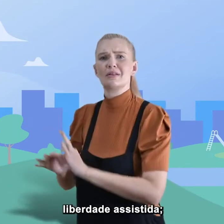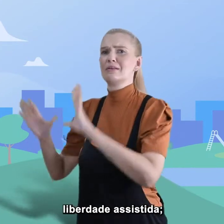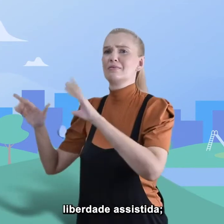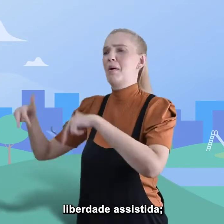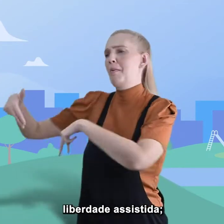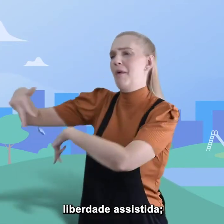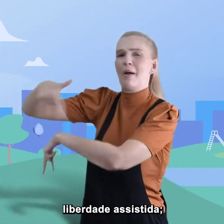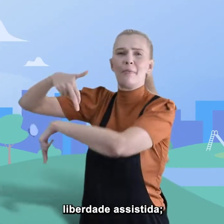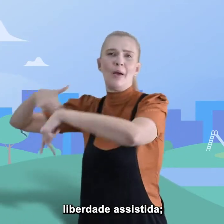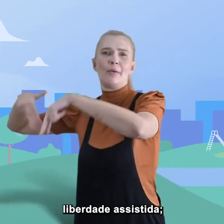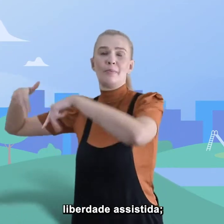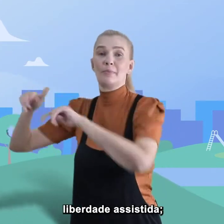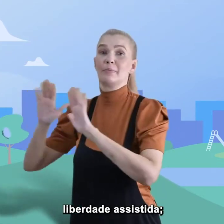Liberdade assistida.